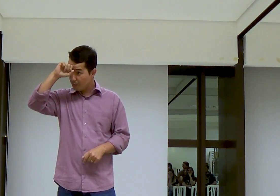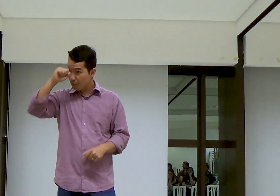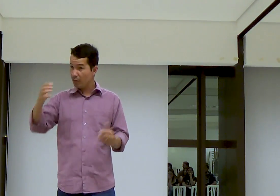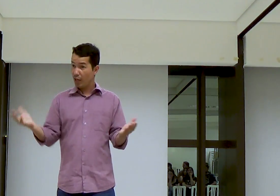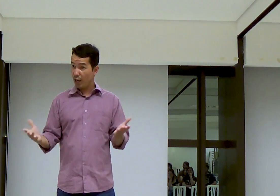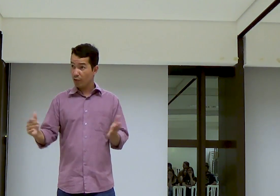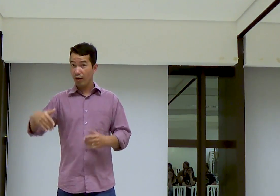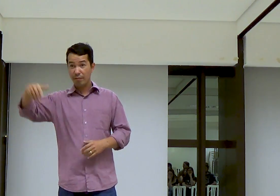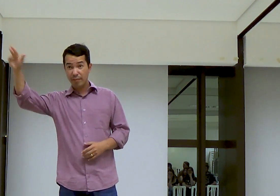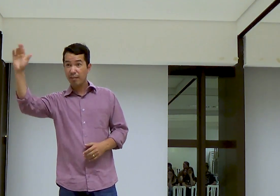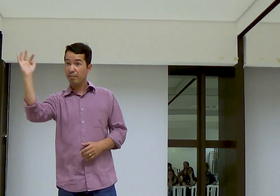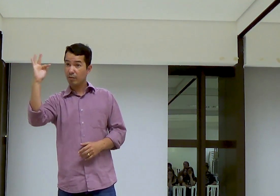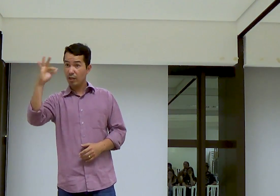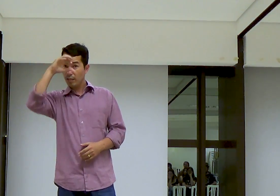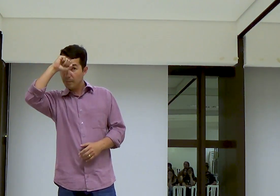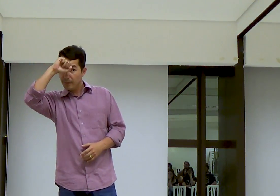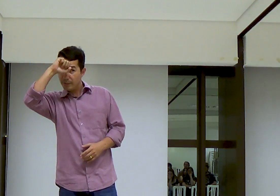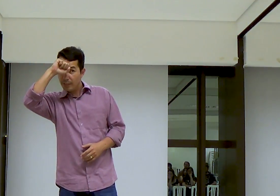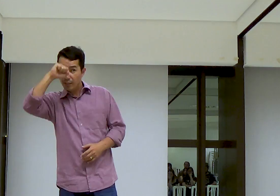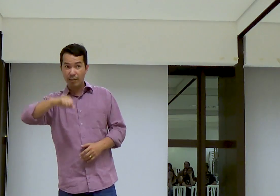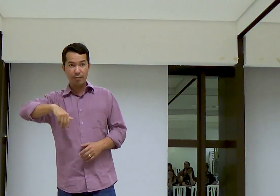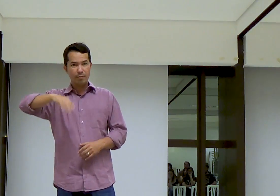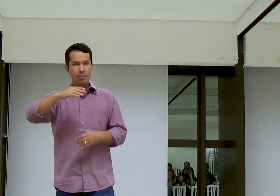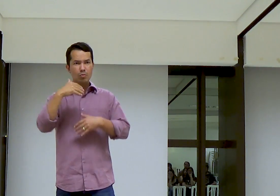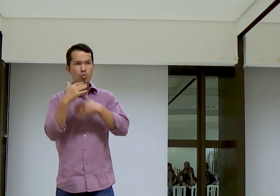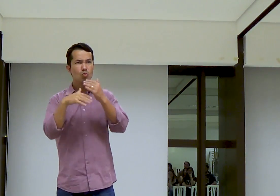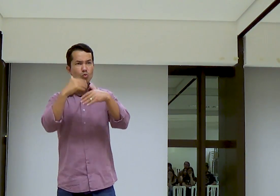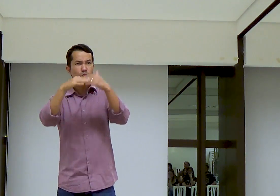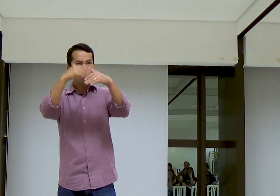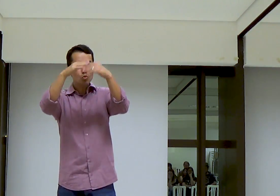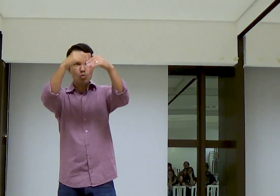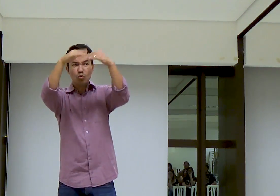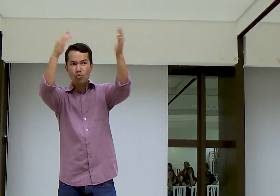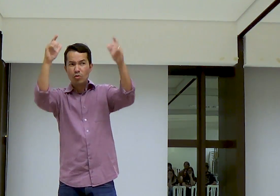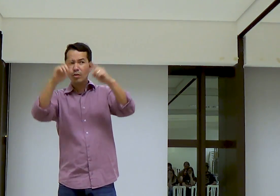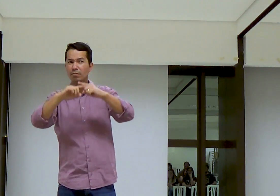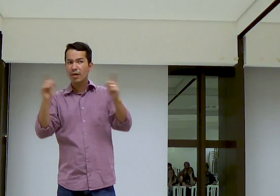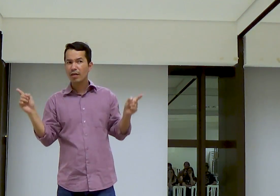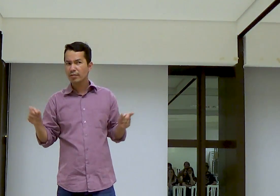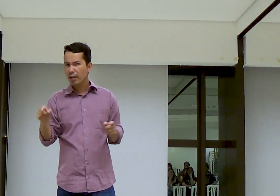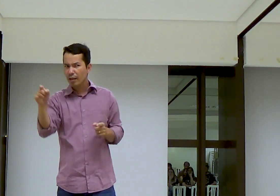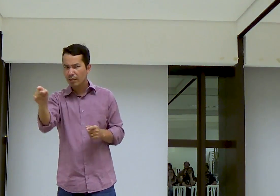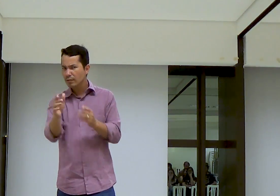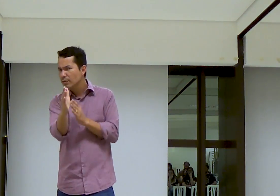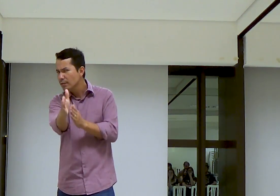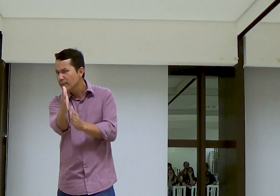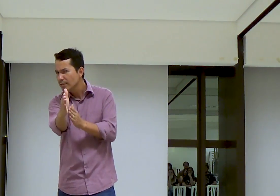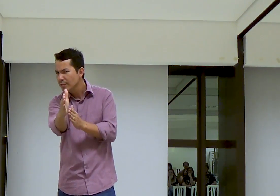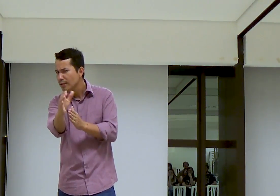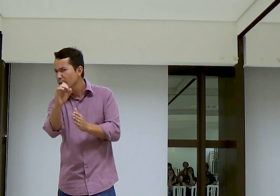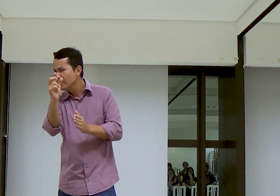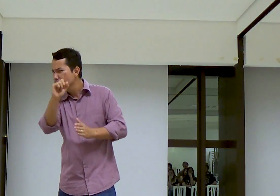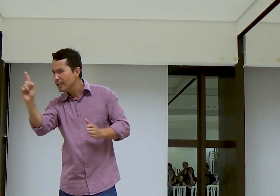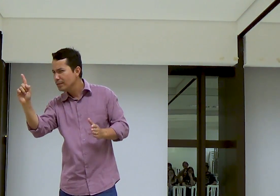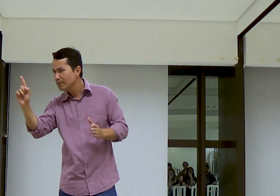foram crescendo aqui, aprendendo, aí foram fazer faculdade, foram evoluir, foram crescer, mas elas